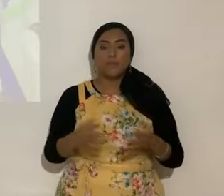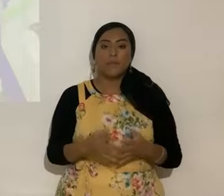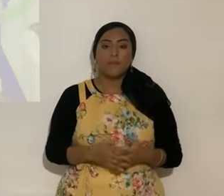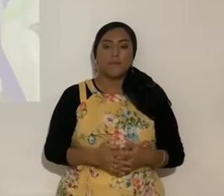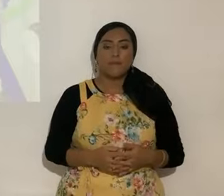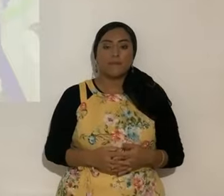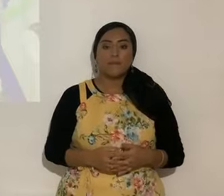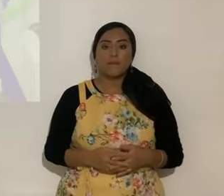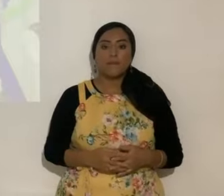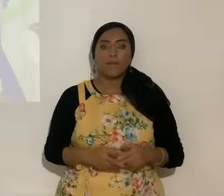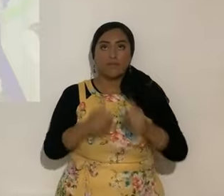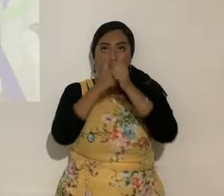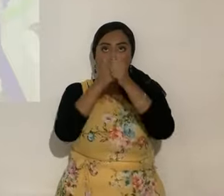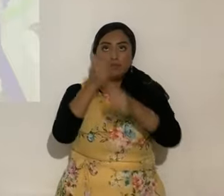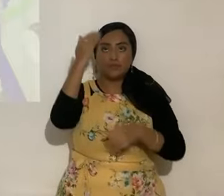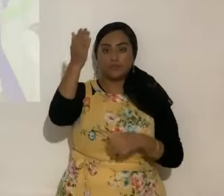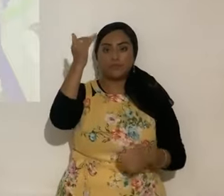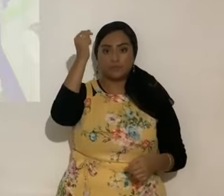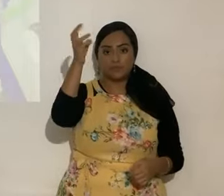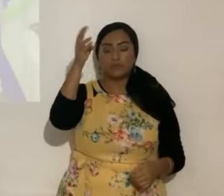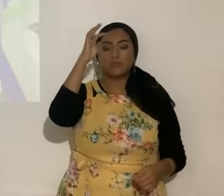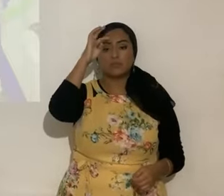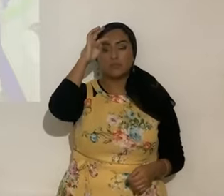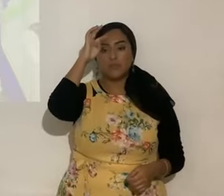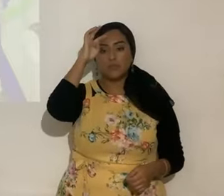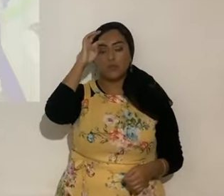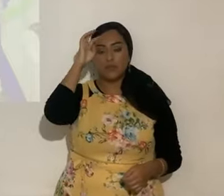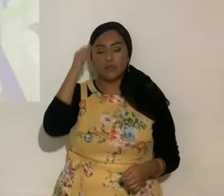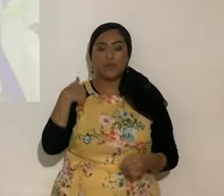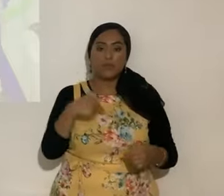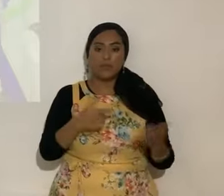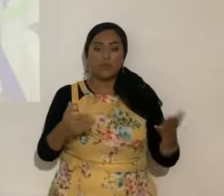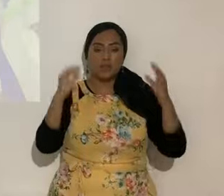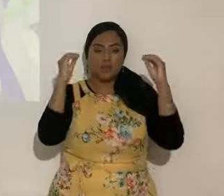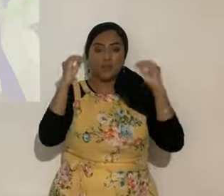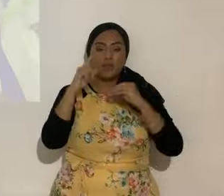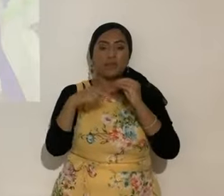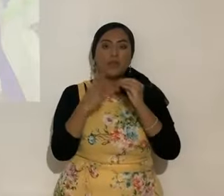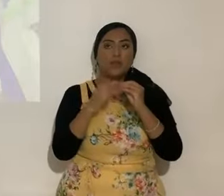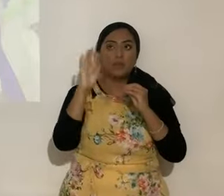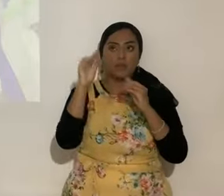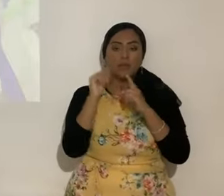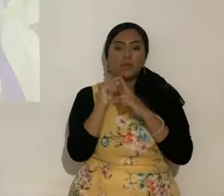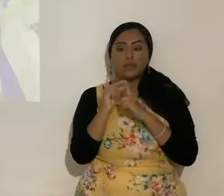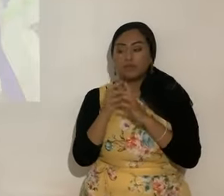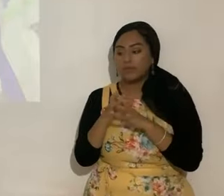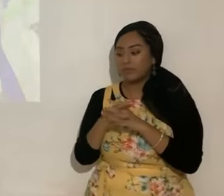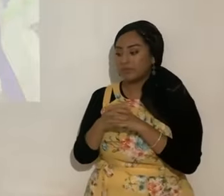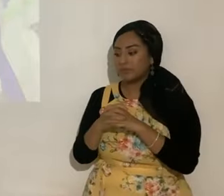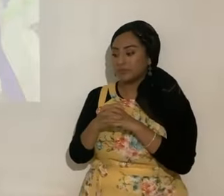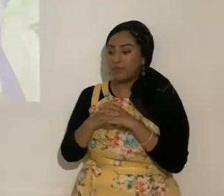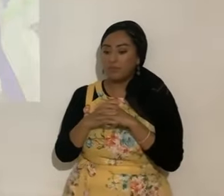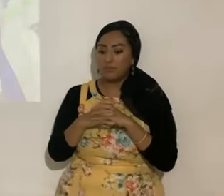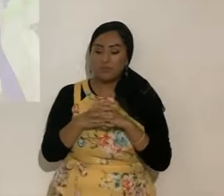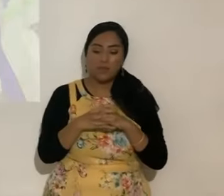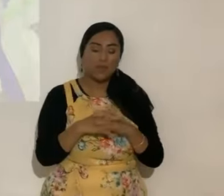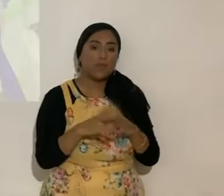al rebaño de Yahshua más bien, porque el gozoipaz no salva a nadie, pero aquí ministramos la palabra y no cobramos. Bueno, entonces,